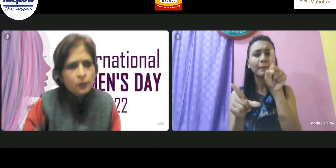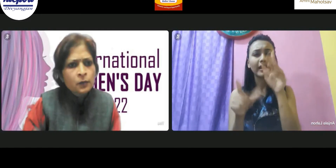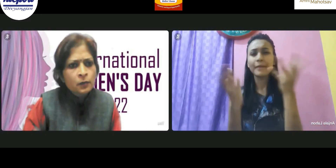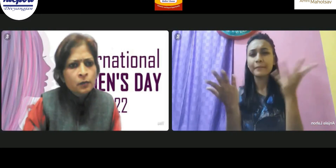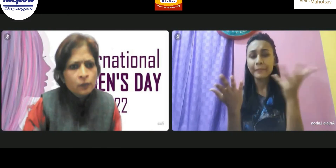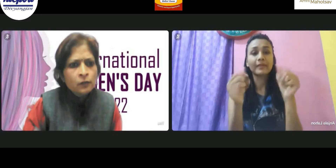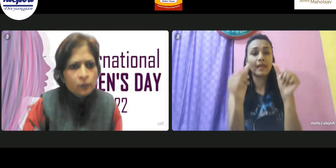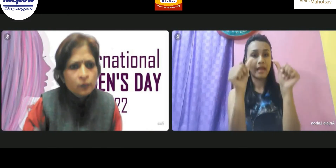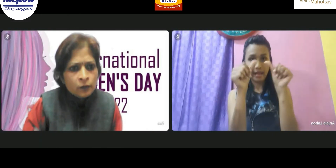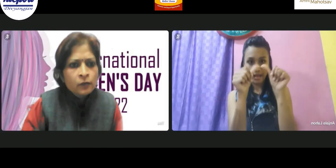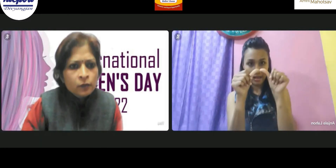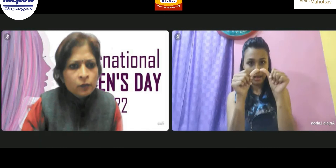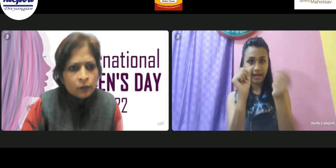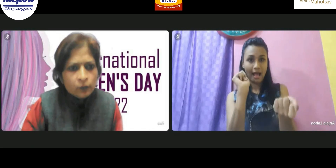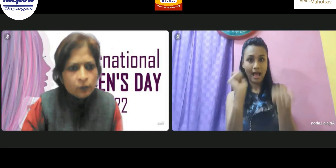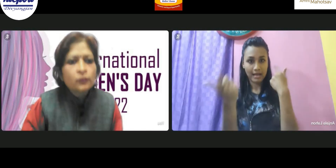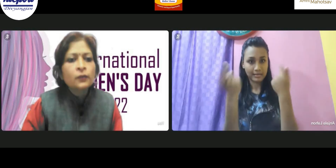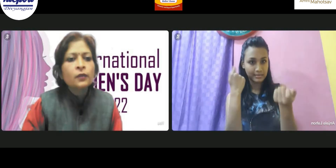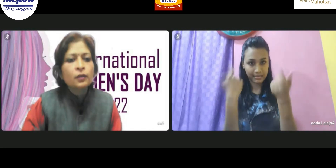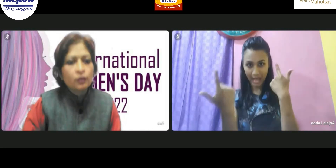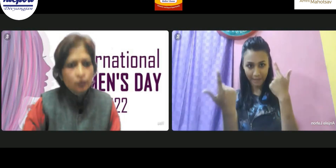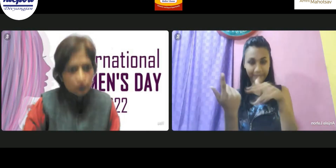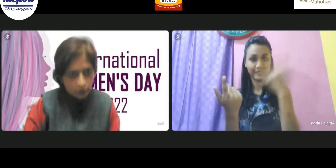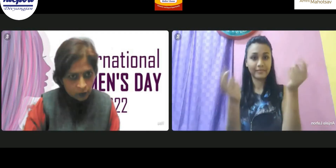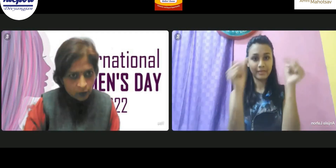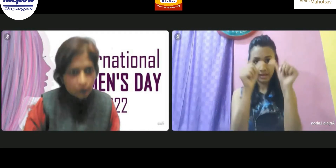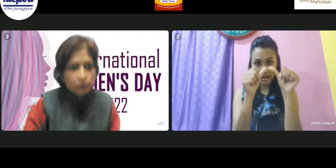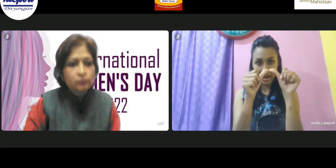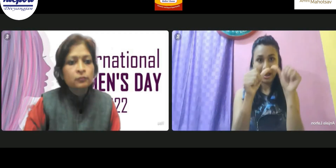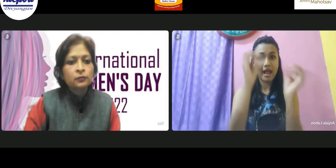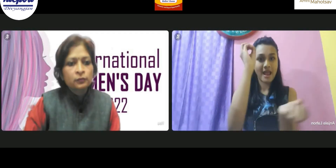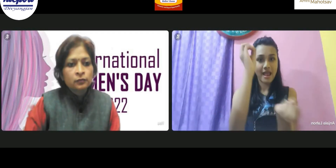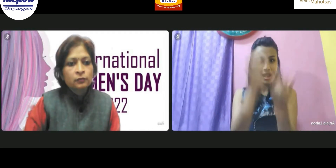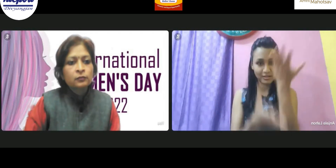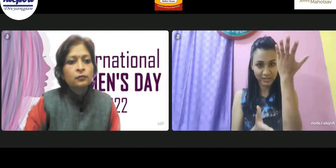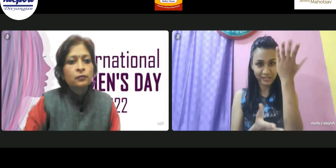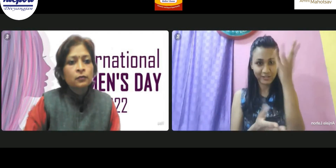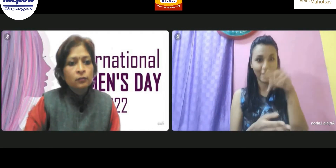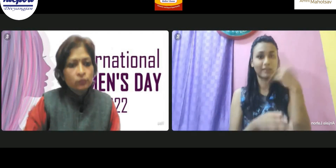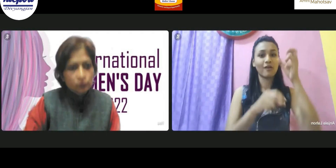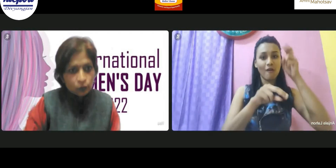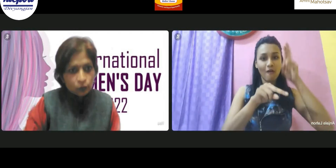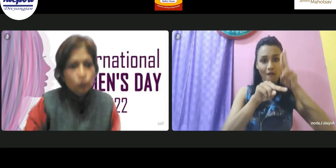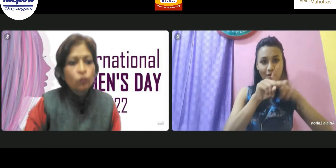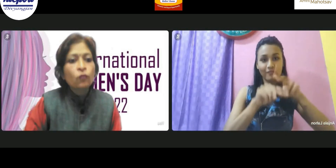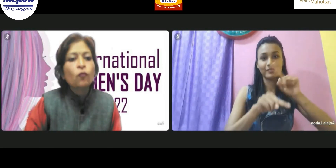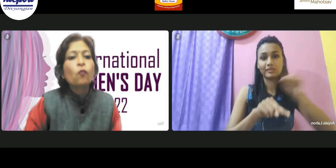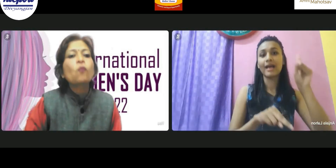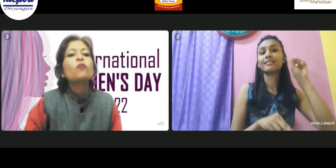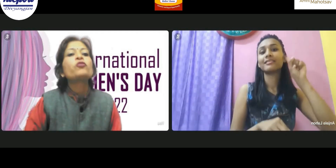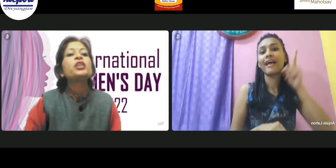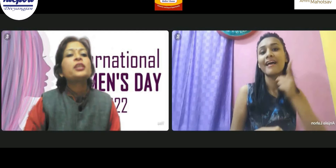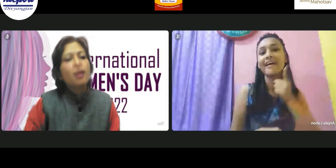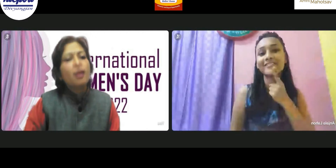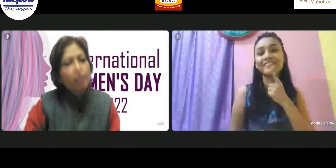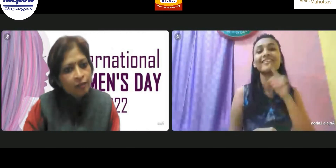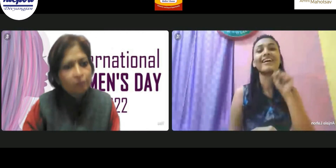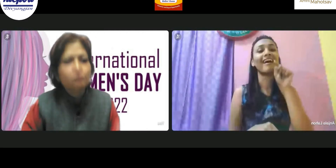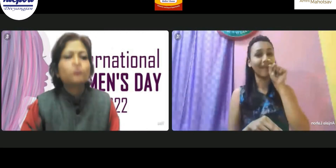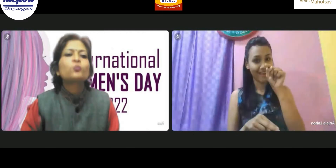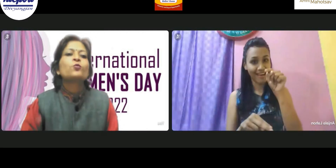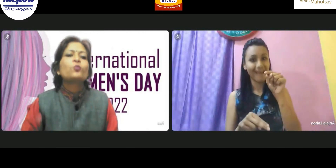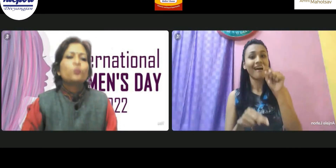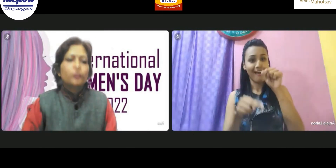मतलब आसाम एसोसिएशन ऑफ द डेफ। जी हाँ, उसी के अंडर